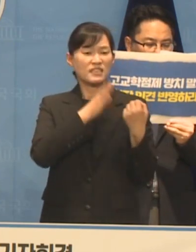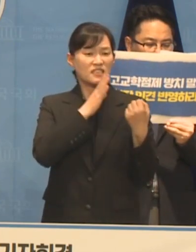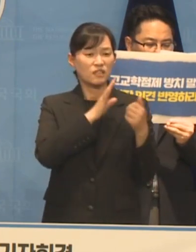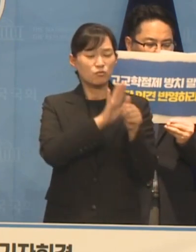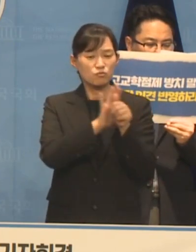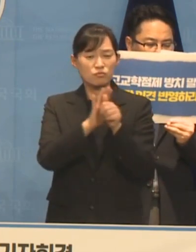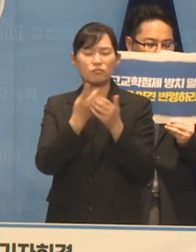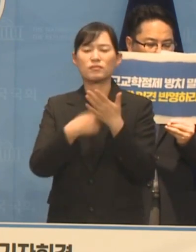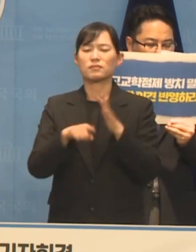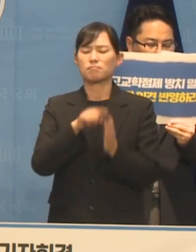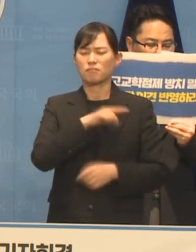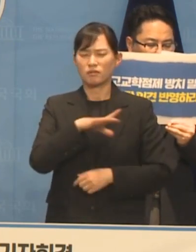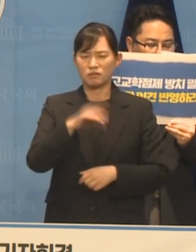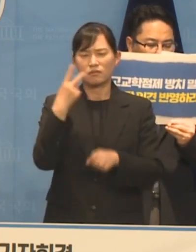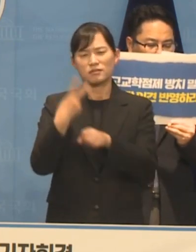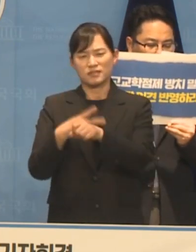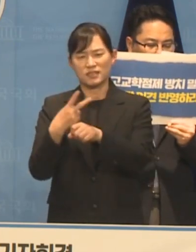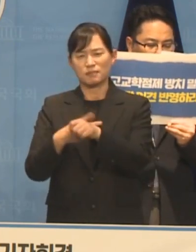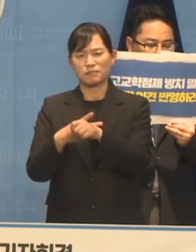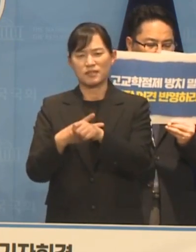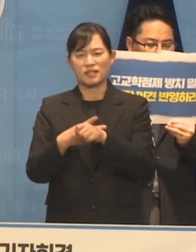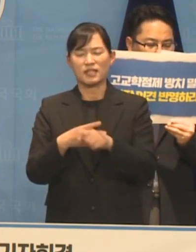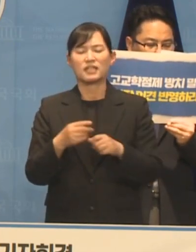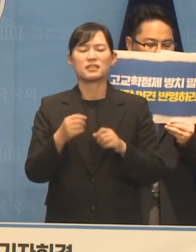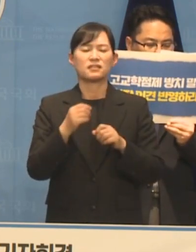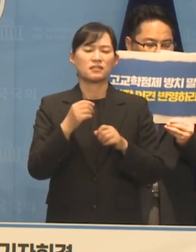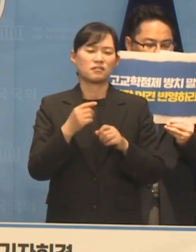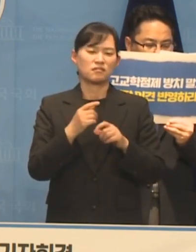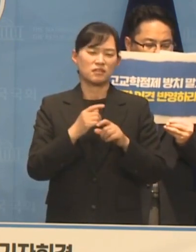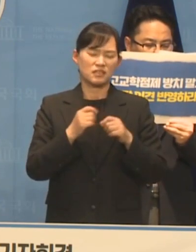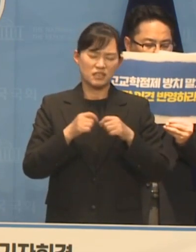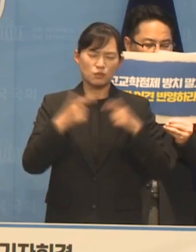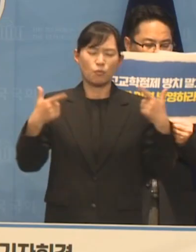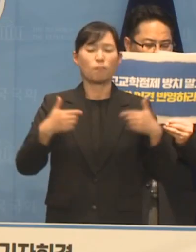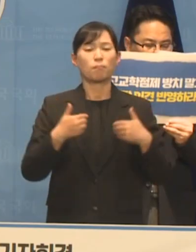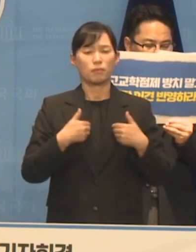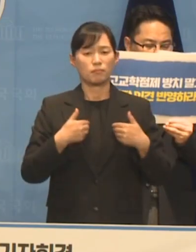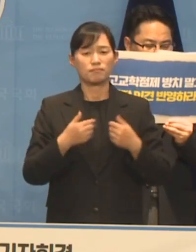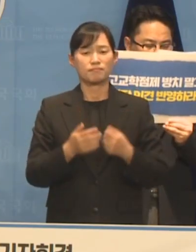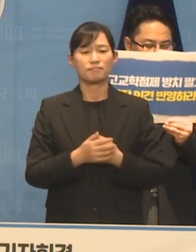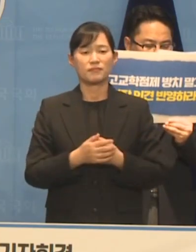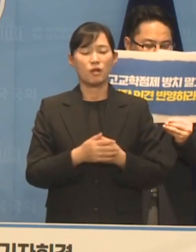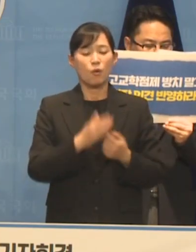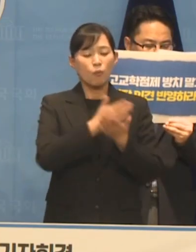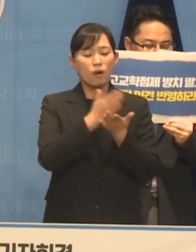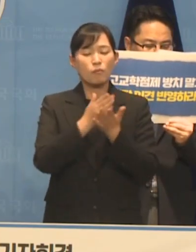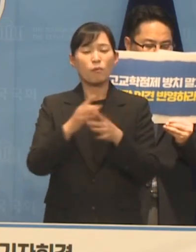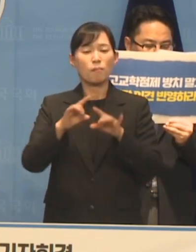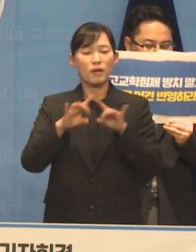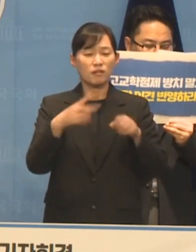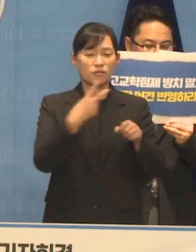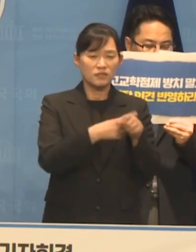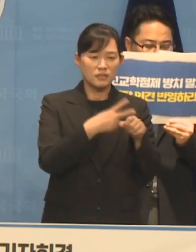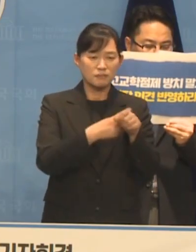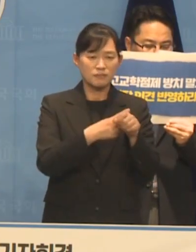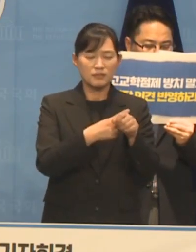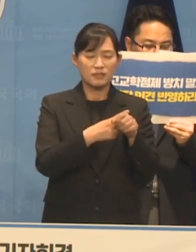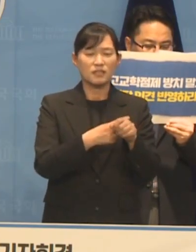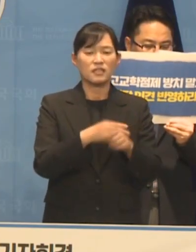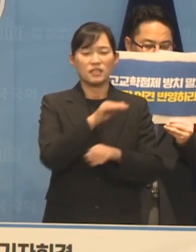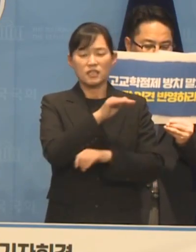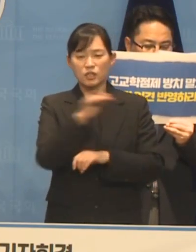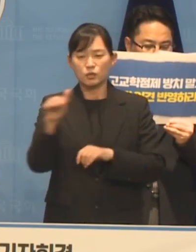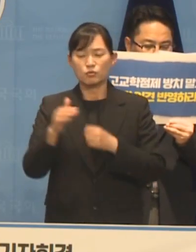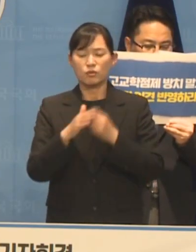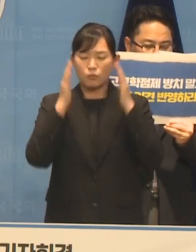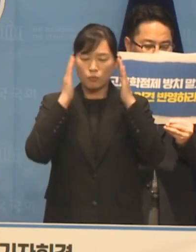보장하려면 가장 먼저 교원의 획기적 증원이 있어야 합니다. 교과목별 교사 배치 기준과 수업